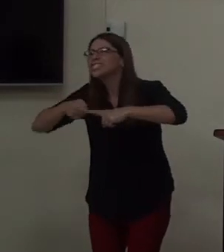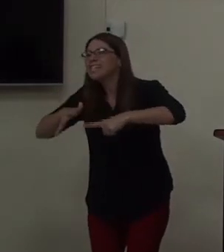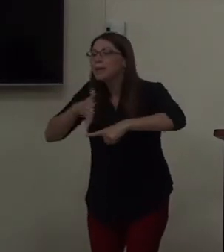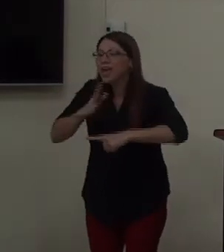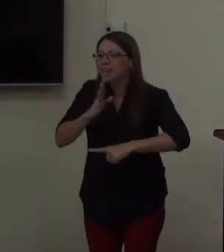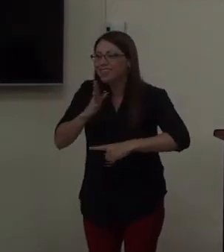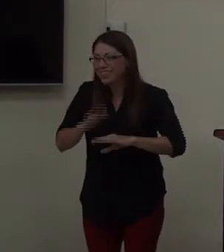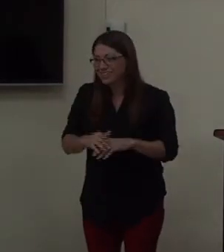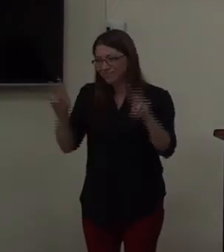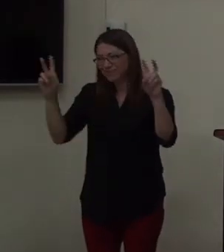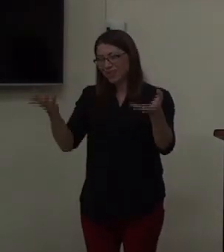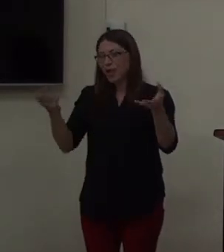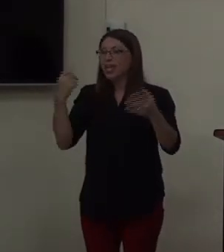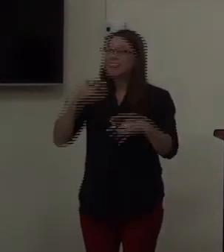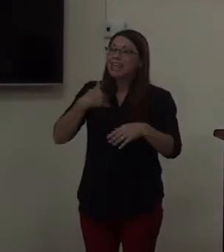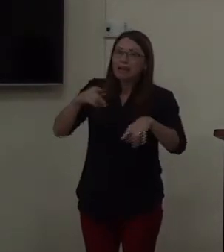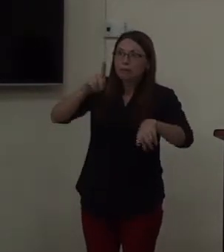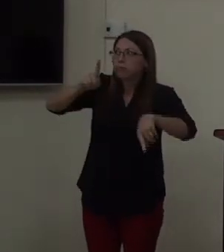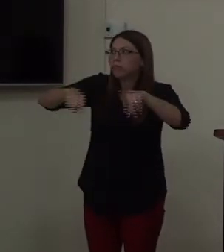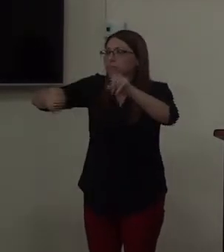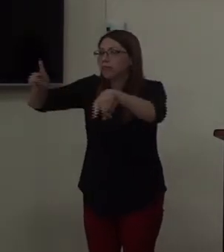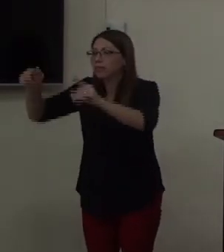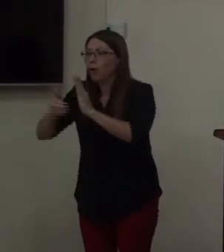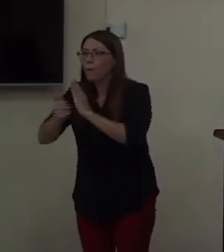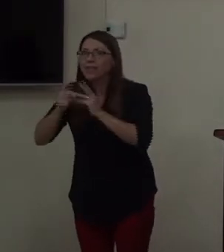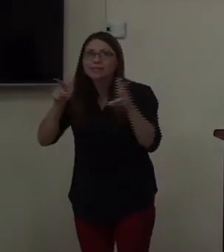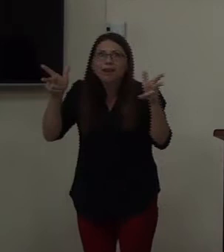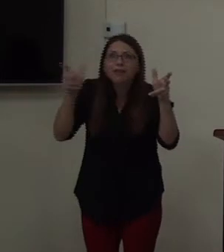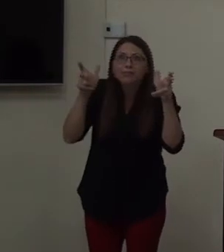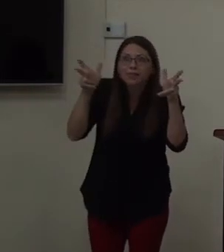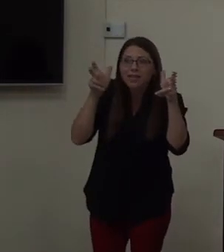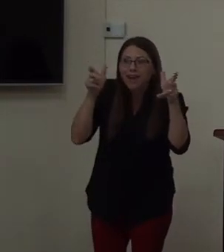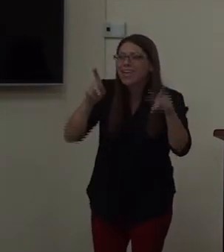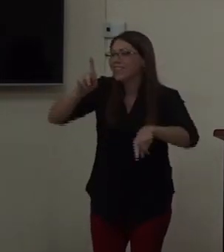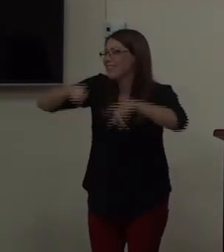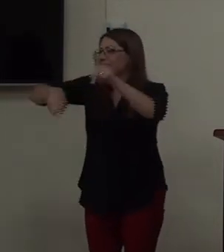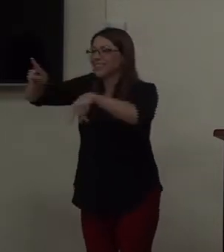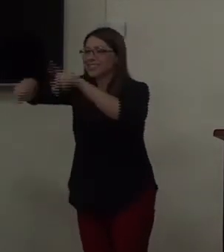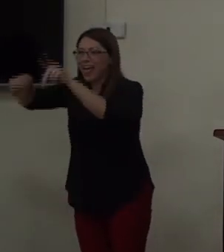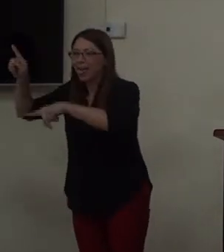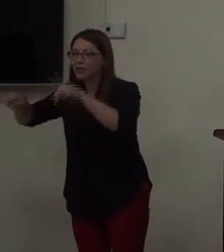que tienen grados muy variables de competencia receptiva y varios grados muy variables